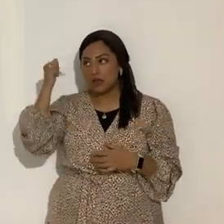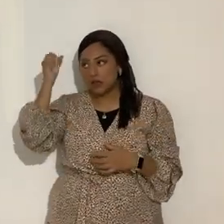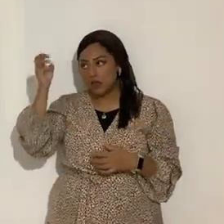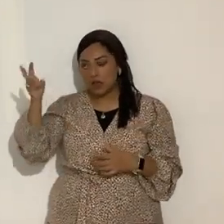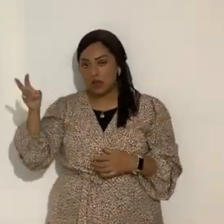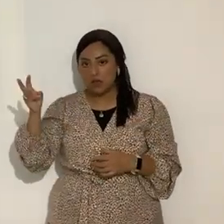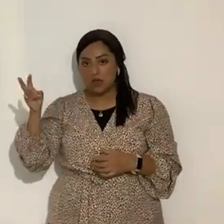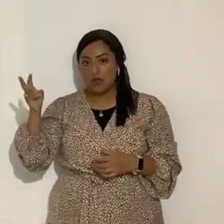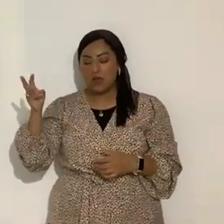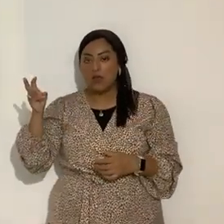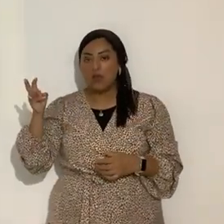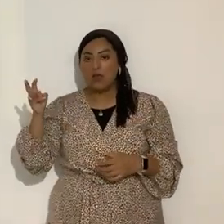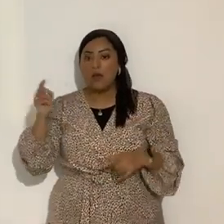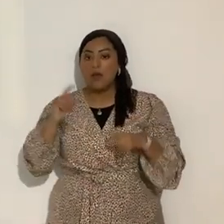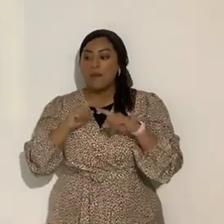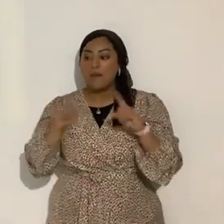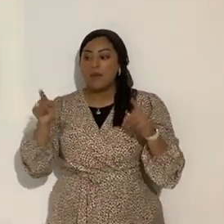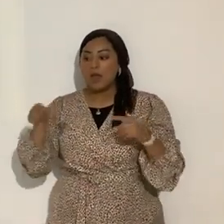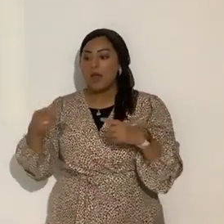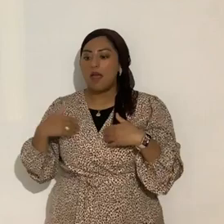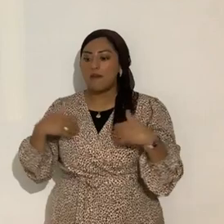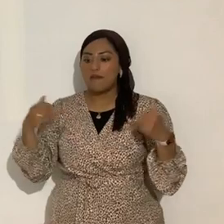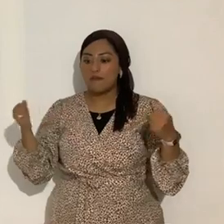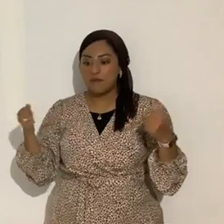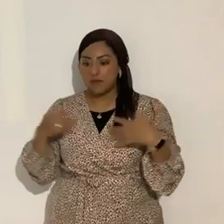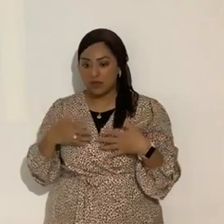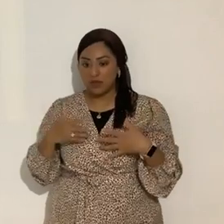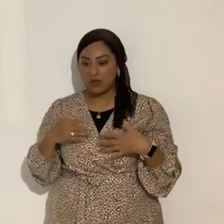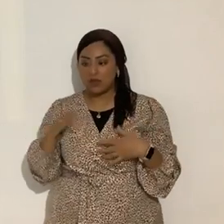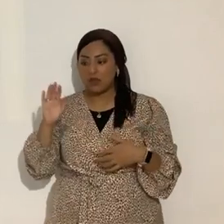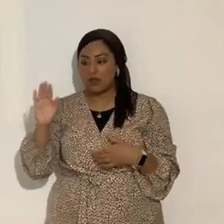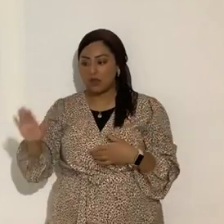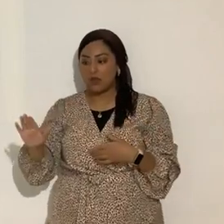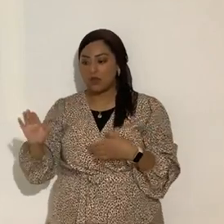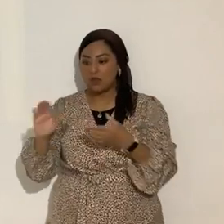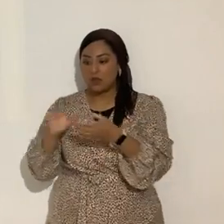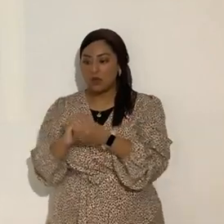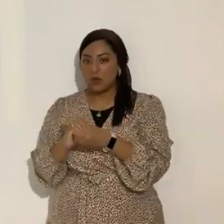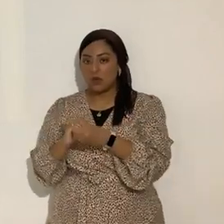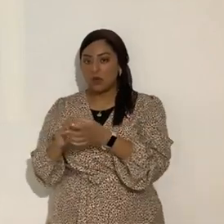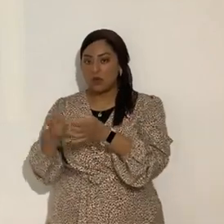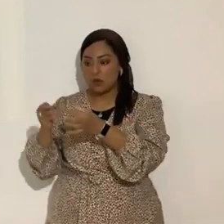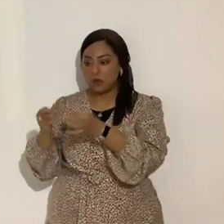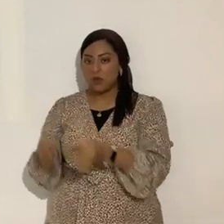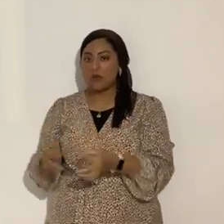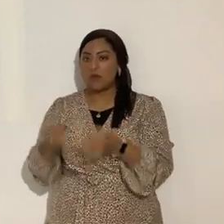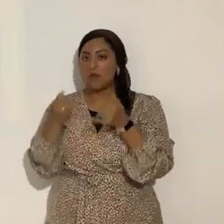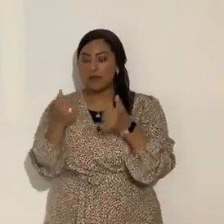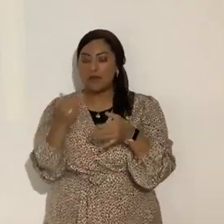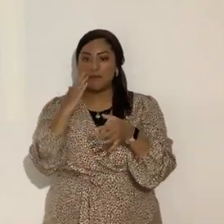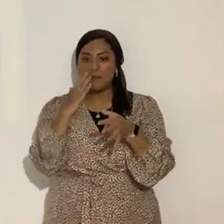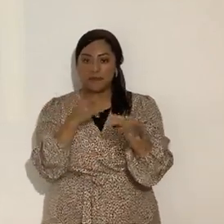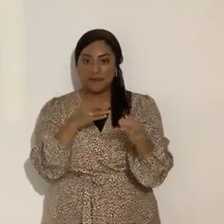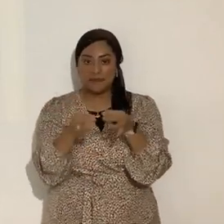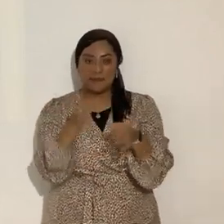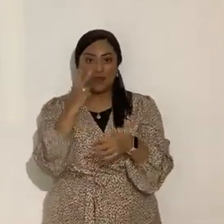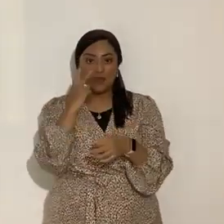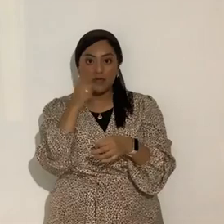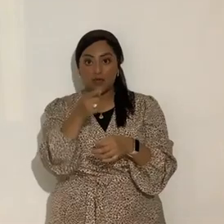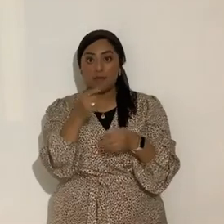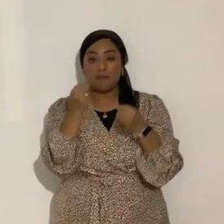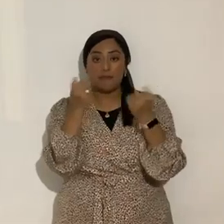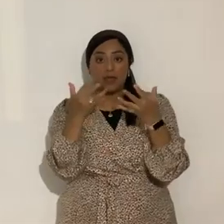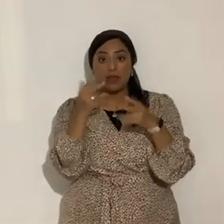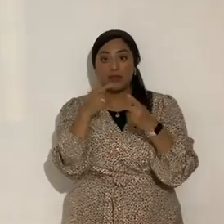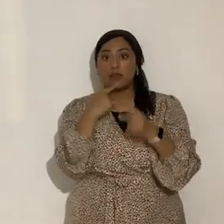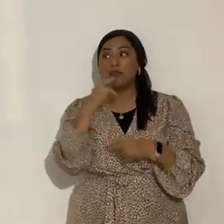a la voluntad de Yahshua, sino tienen miedo a su propia voluntad. Ahorita lo voy a explicar y van a ver cómo van a decir